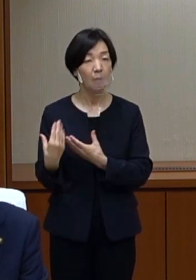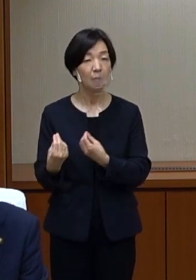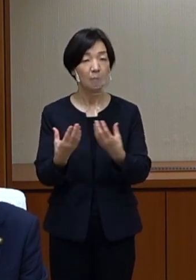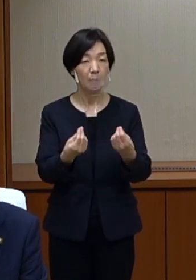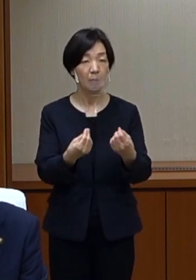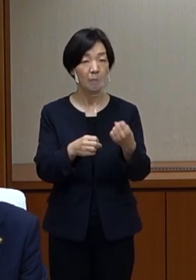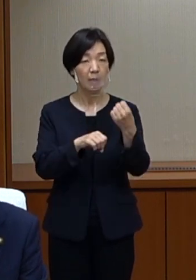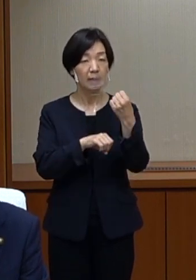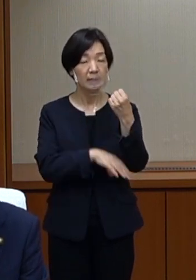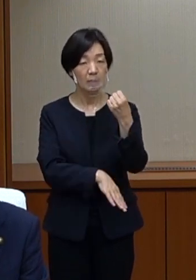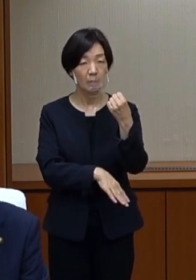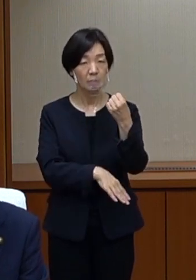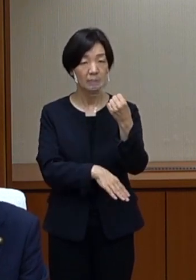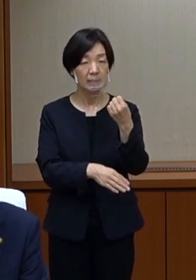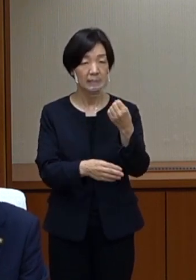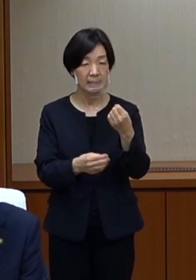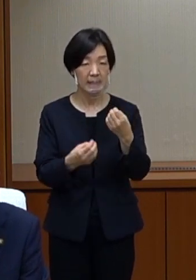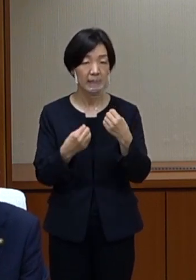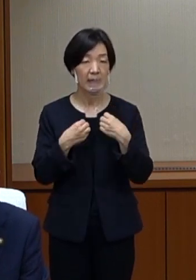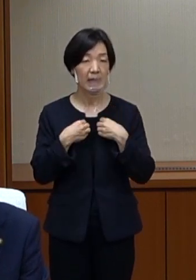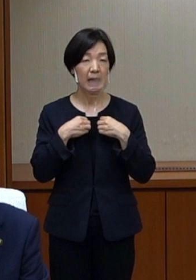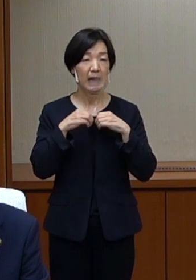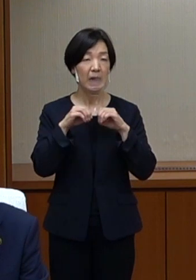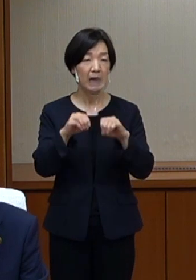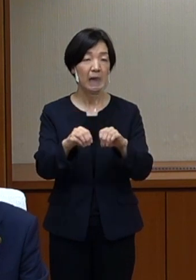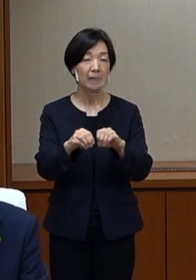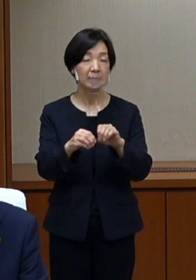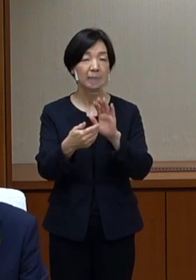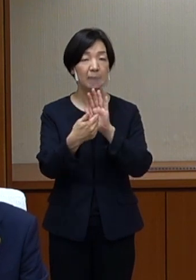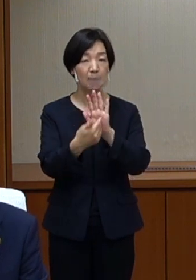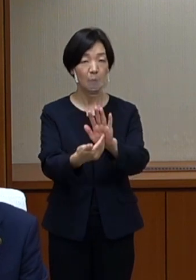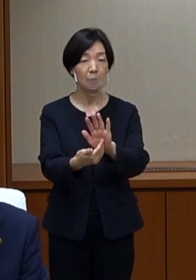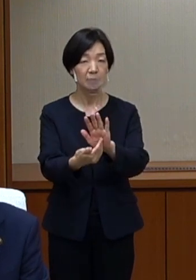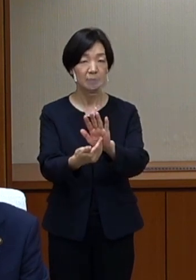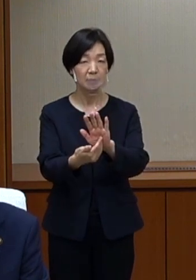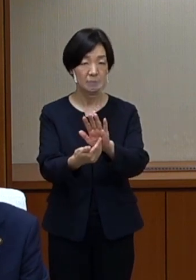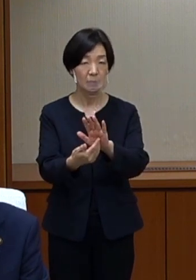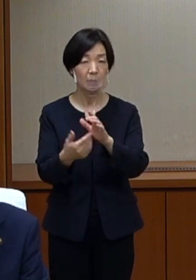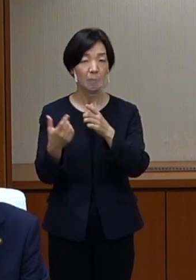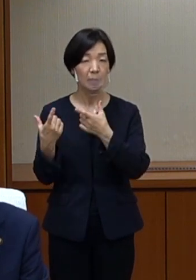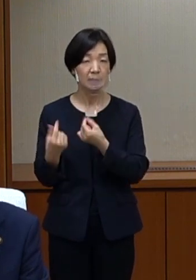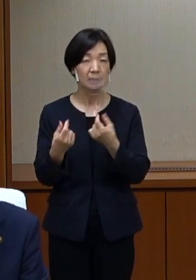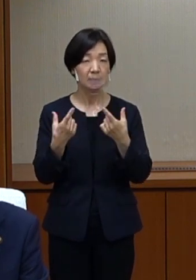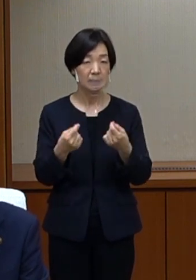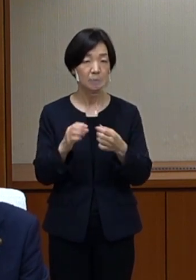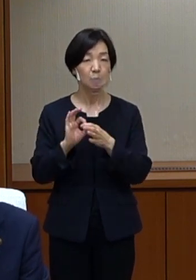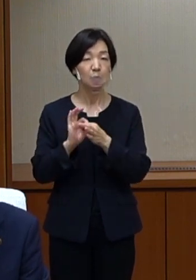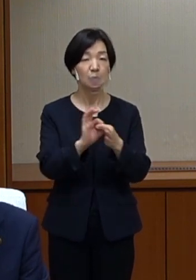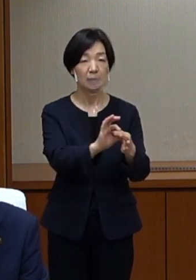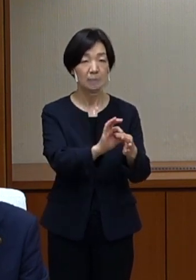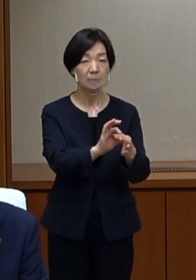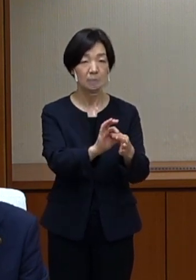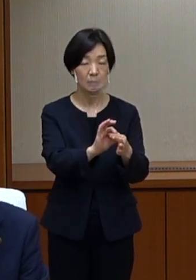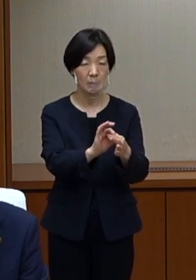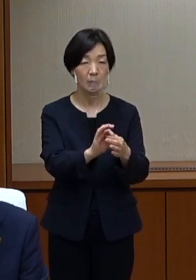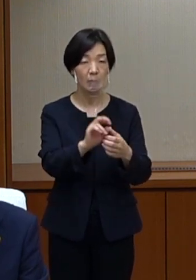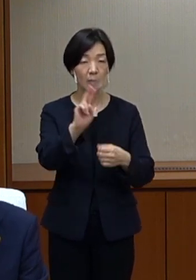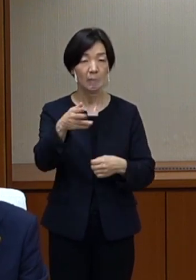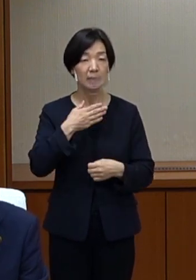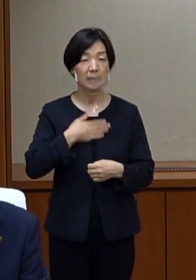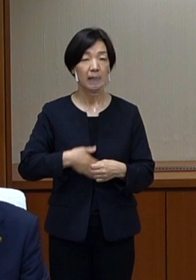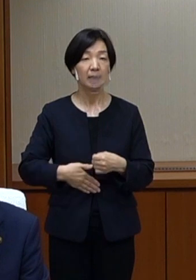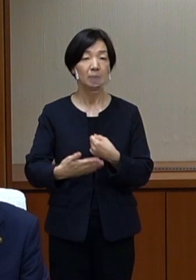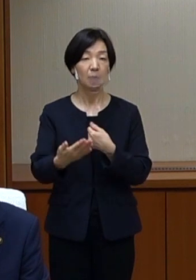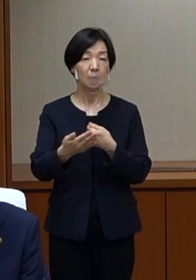基本的な感染防止対策をしっかりと継続していただきますよう、ご理解